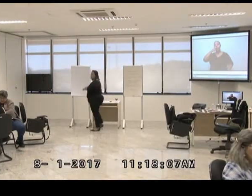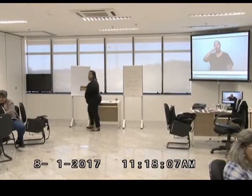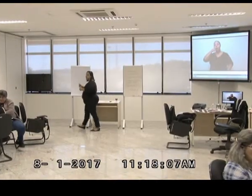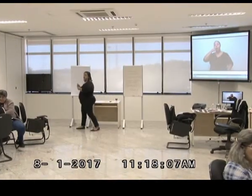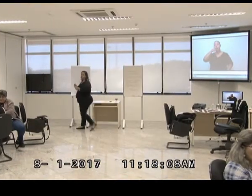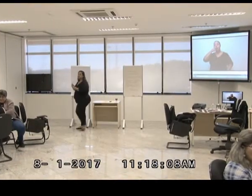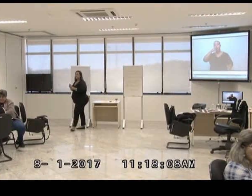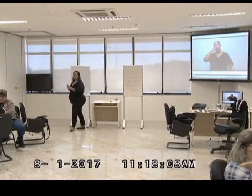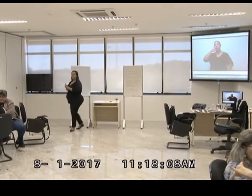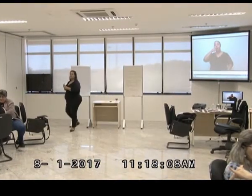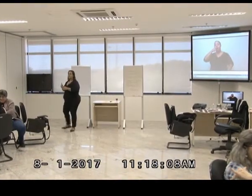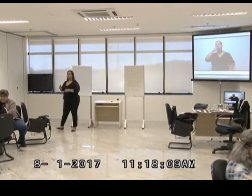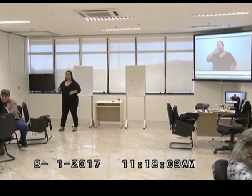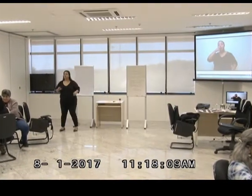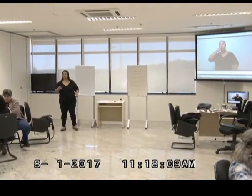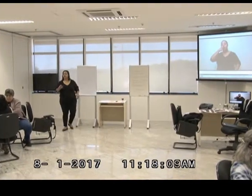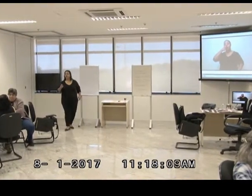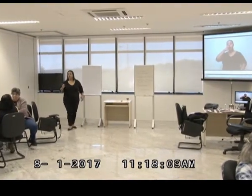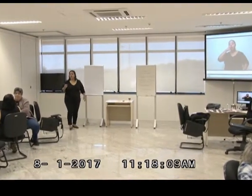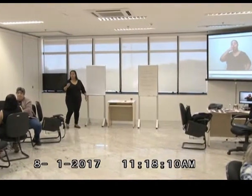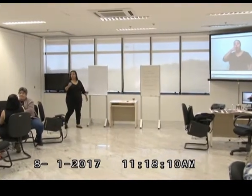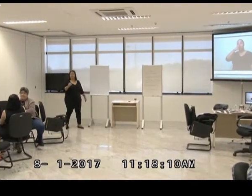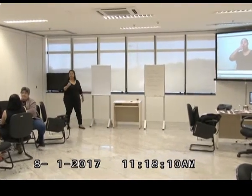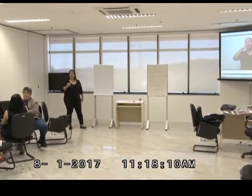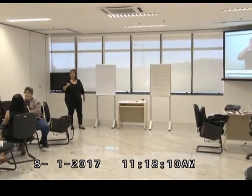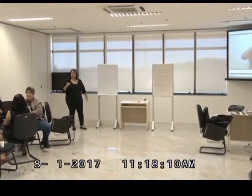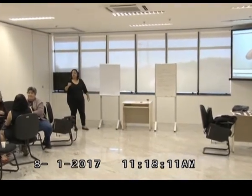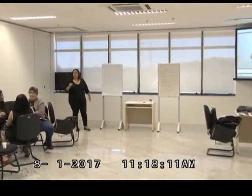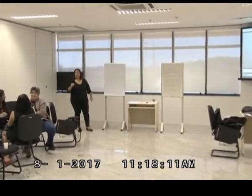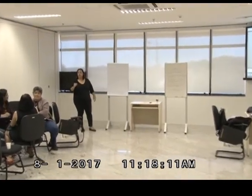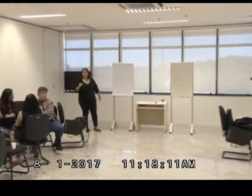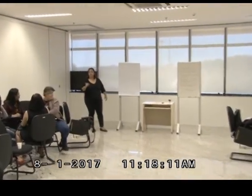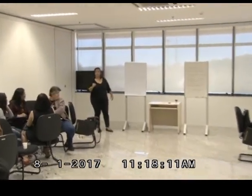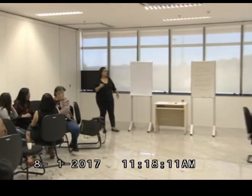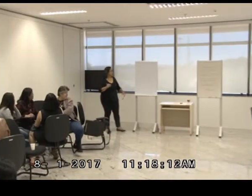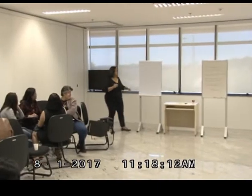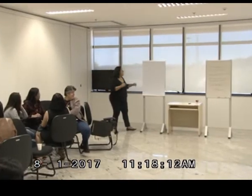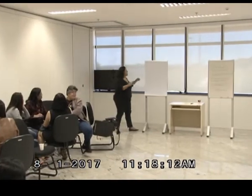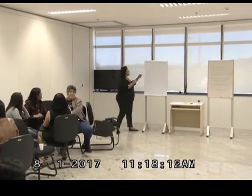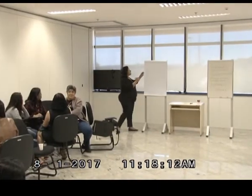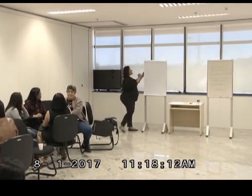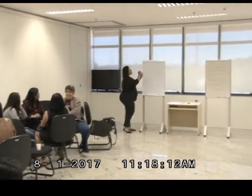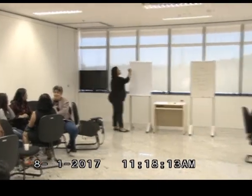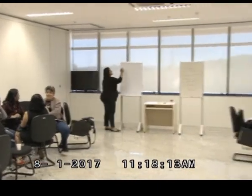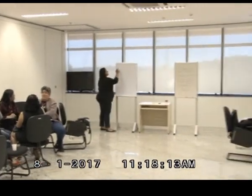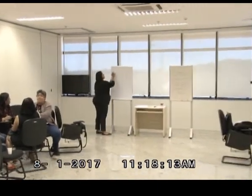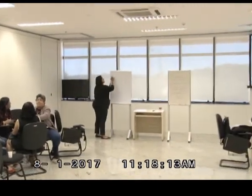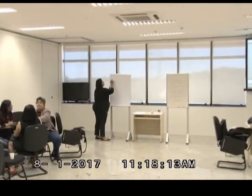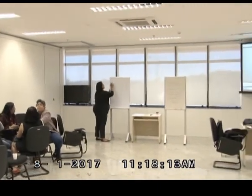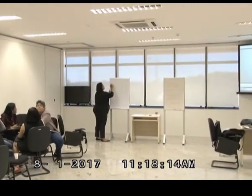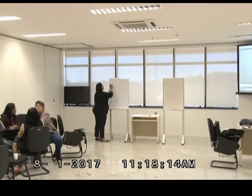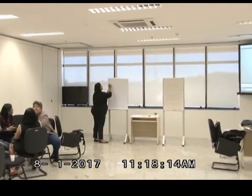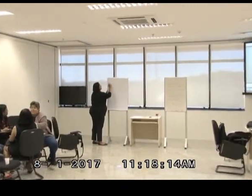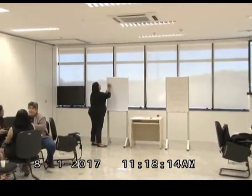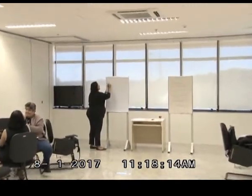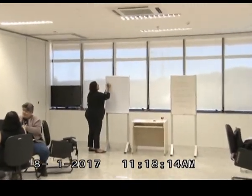Dúvida? 3? Hã? Sinal de escândalo. É isso mesmo? Ok, escândalo. Todo mundo